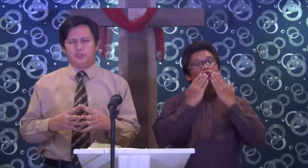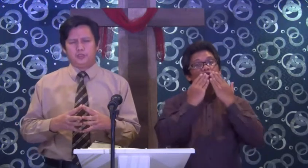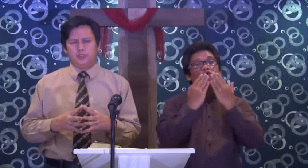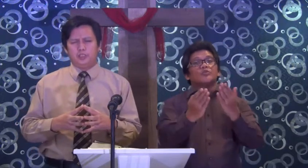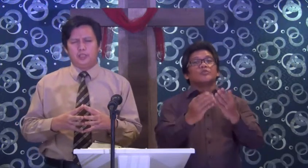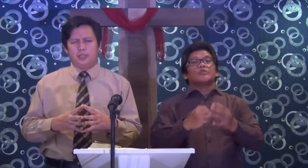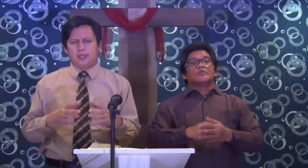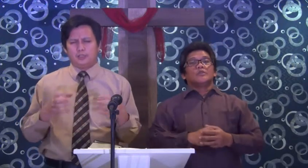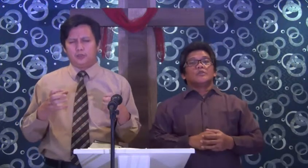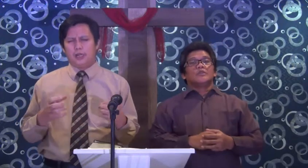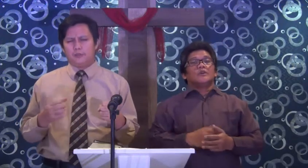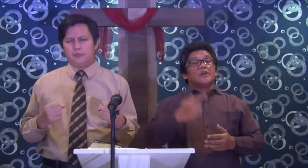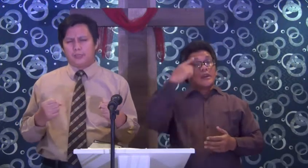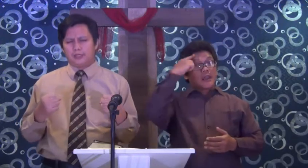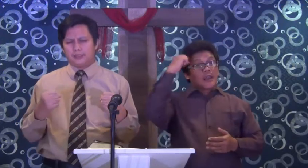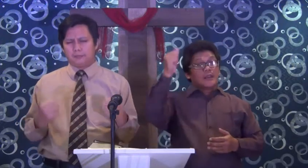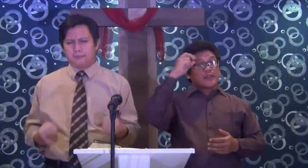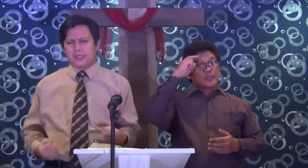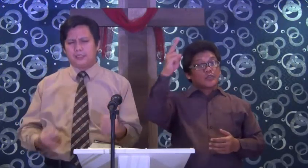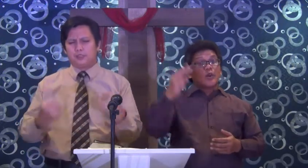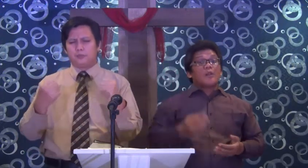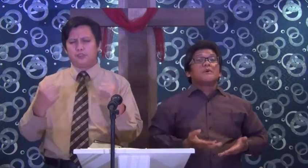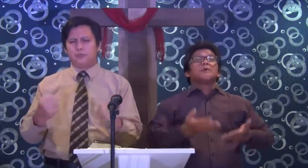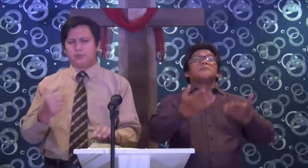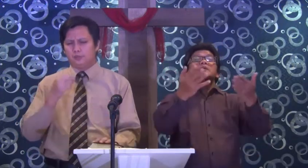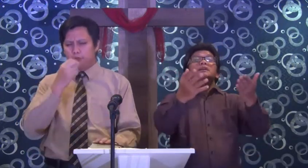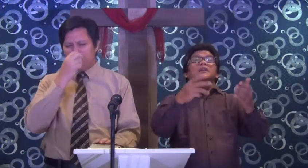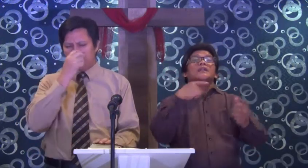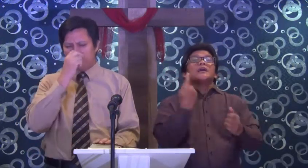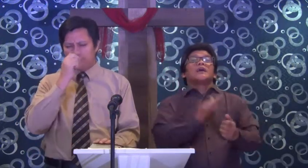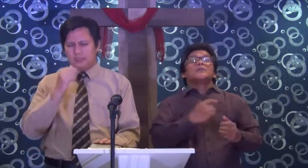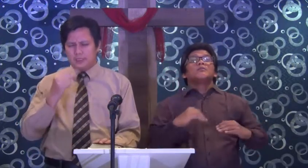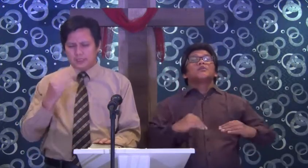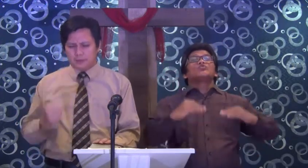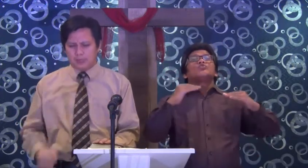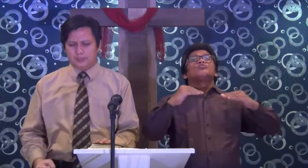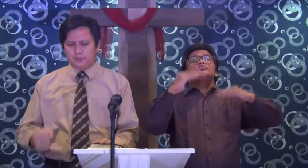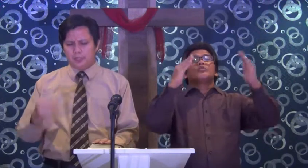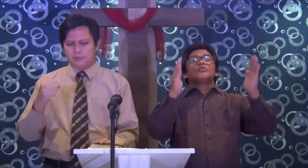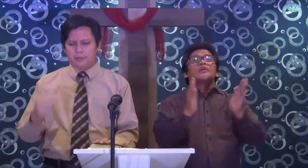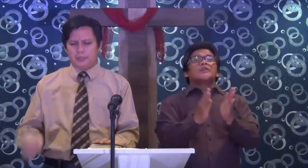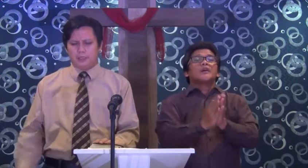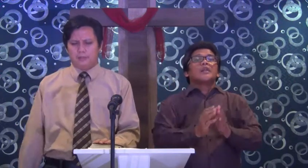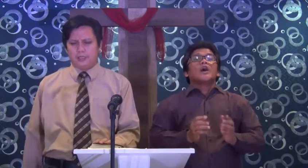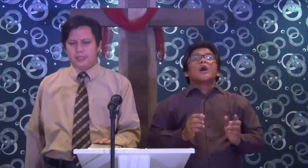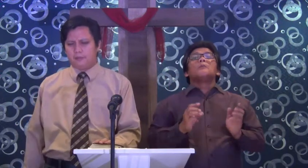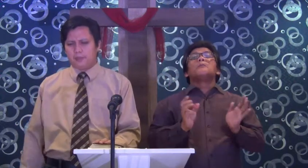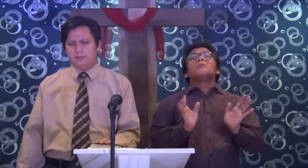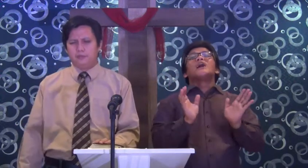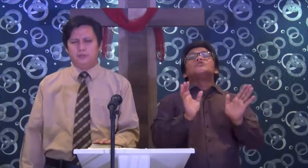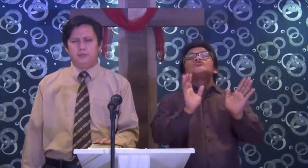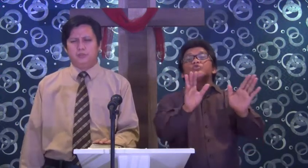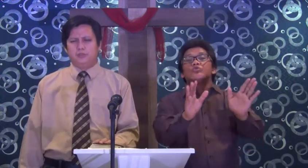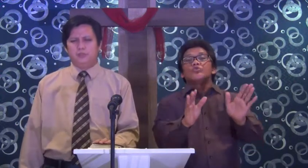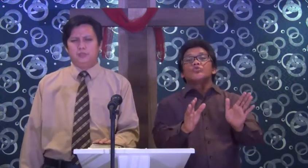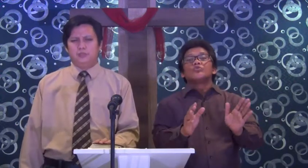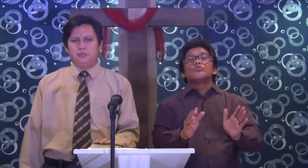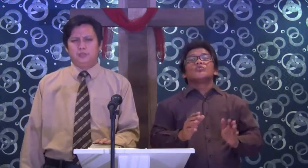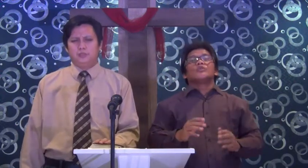syukur karena Tuhan memberikan kesempatan untuk kami terus bertumbuh dan maju dalam iman kami di hadapan-Mu.